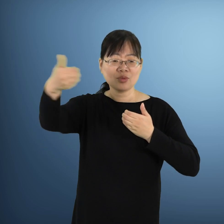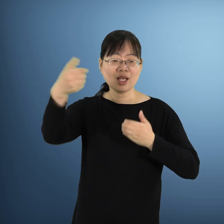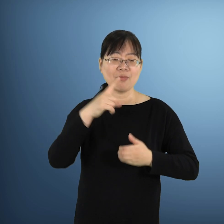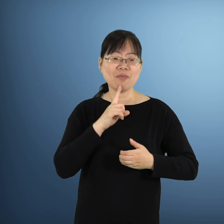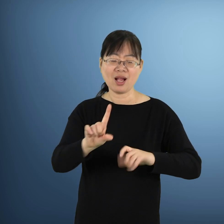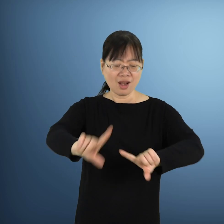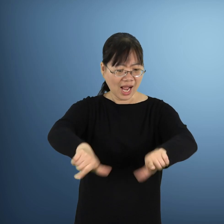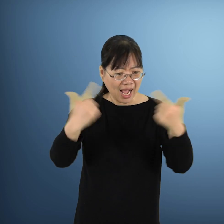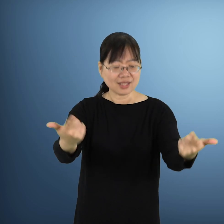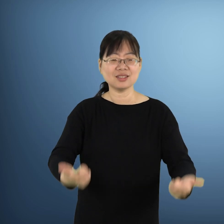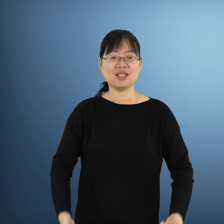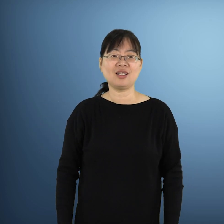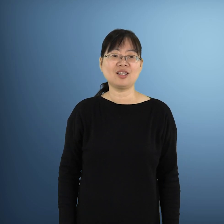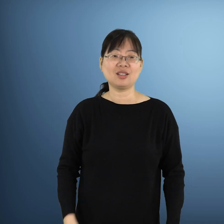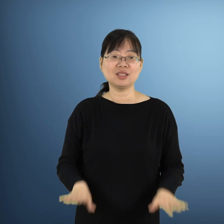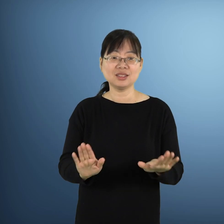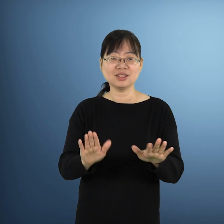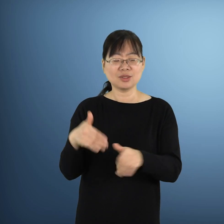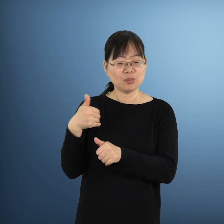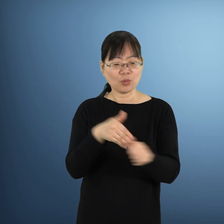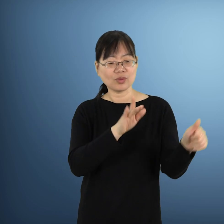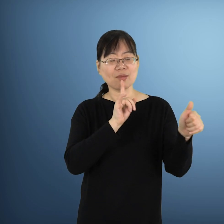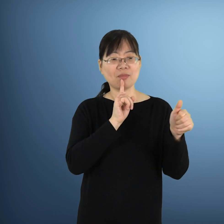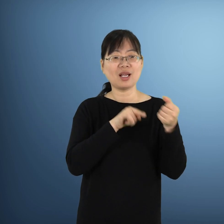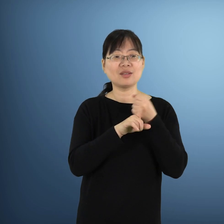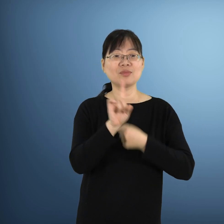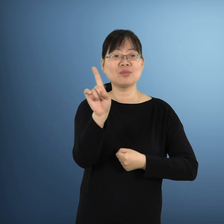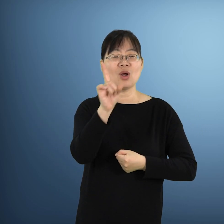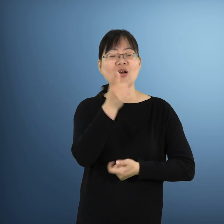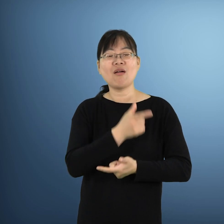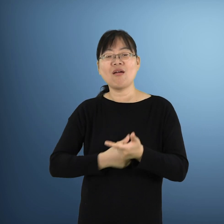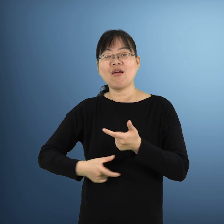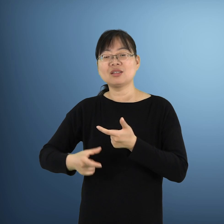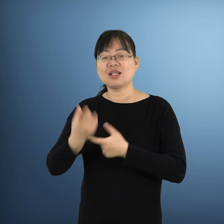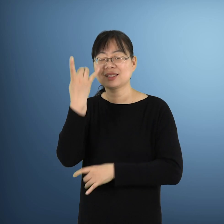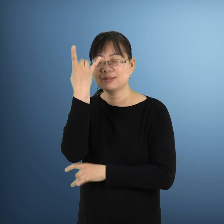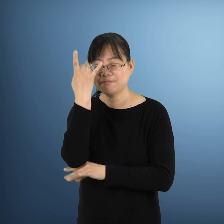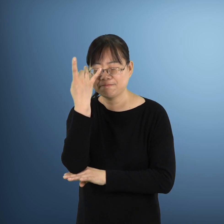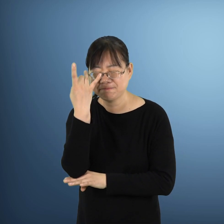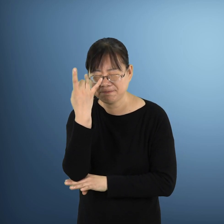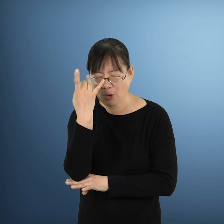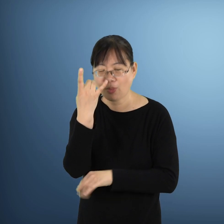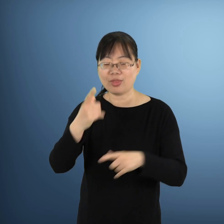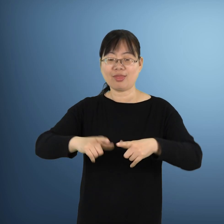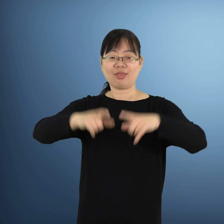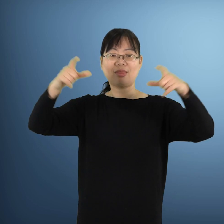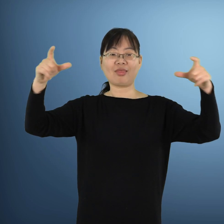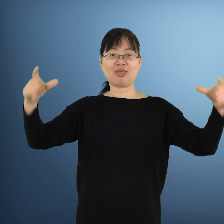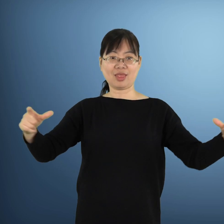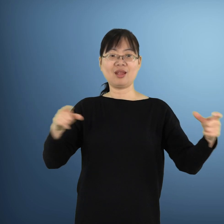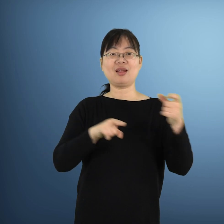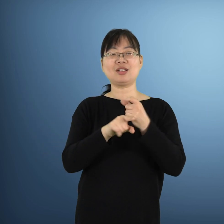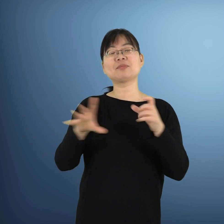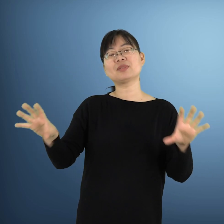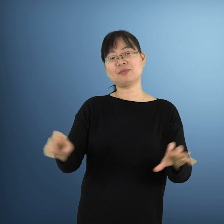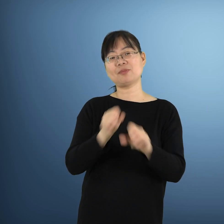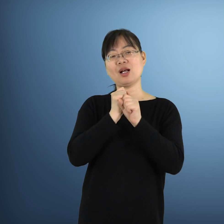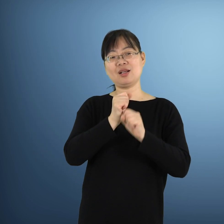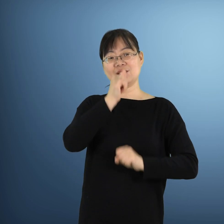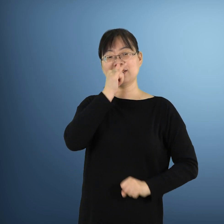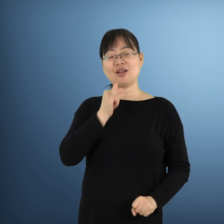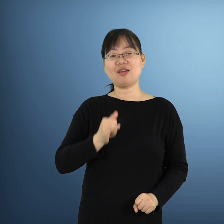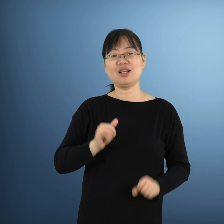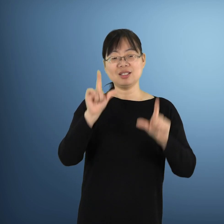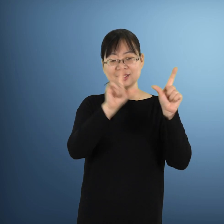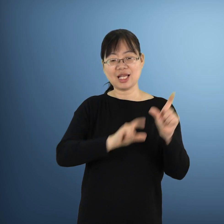더더욱 아니에요. 여기 보내어진다는 말은 훨씬 더 근본적이고 포괄적인 의미예요. 바로